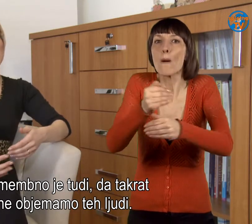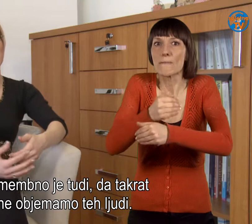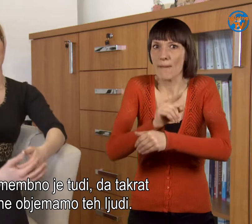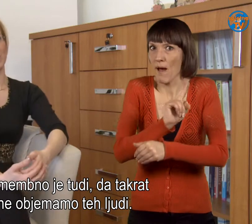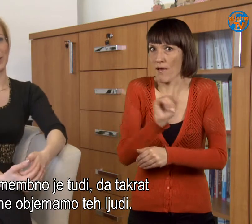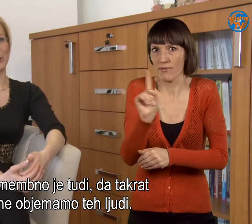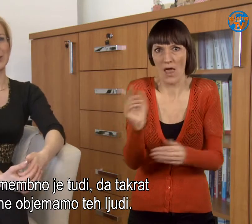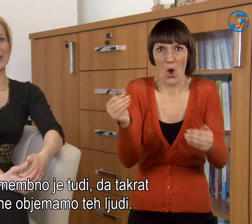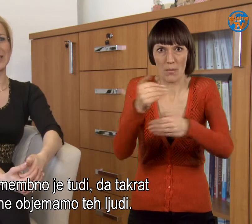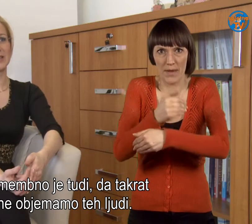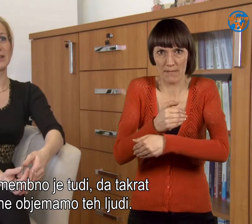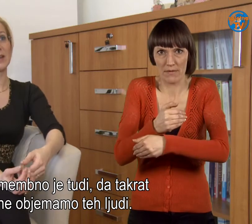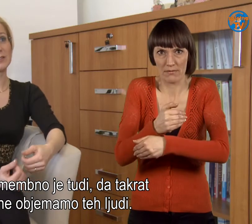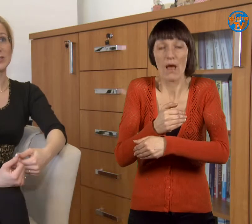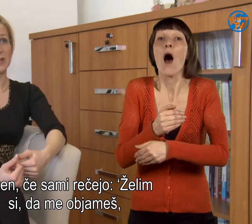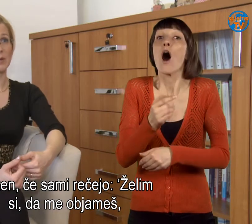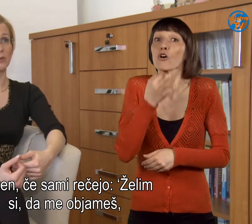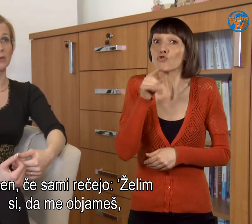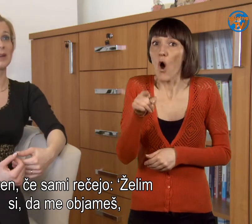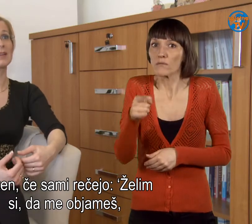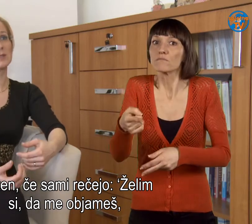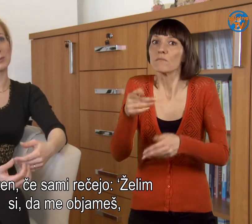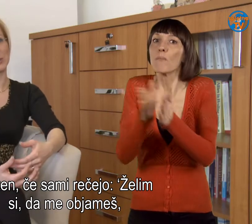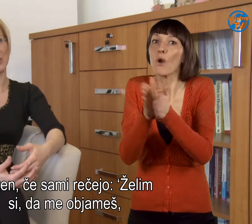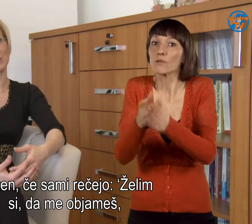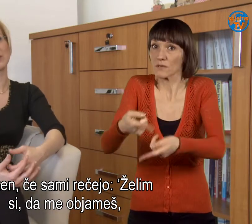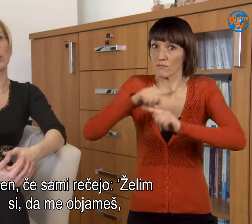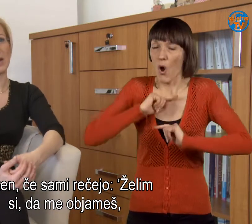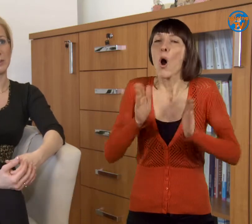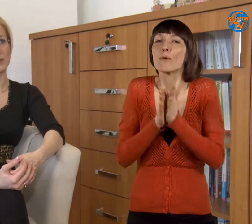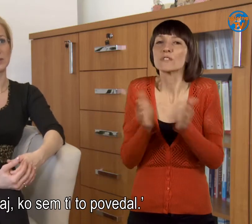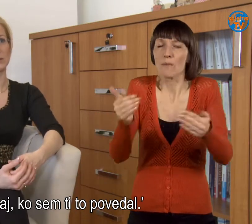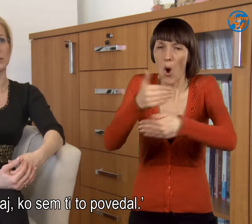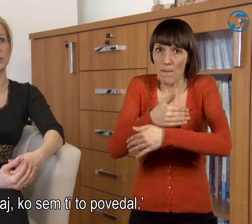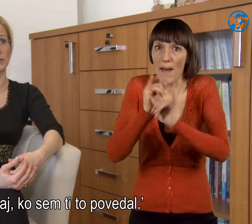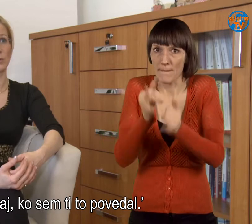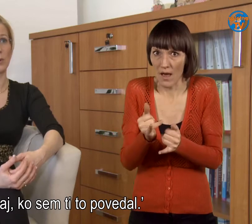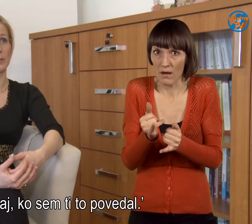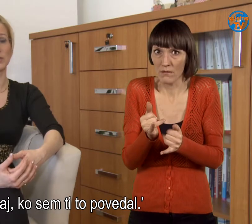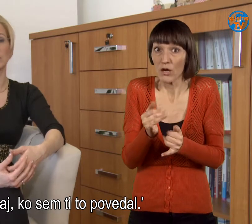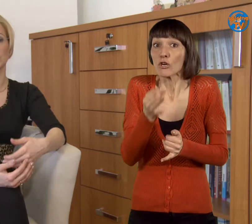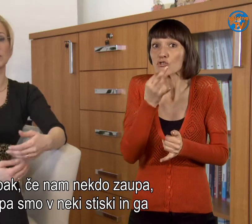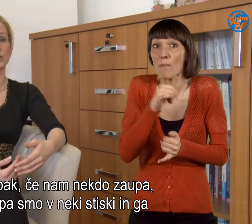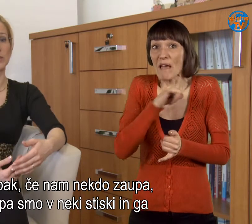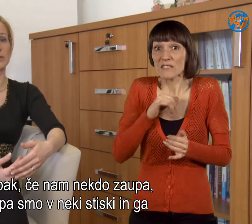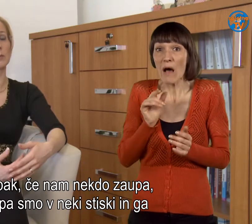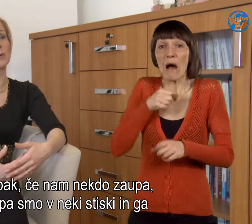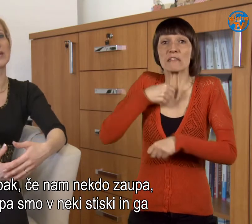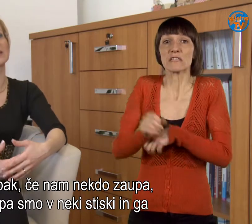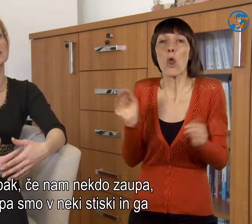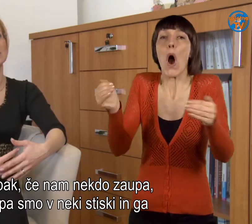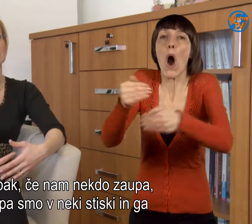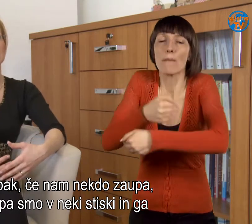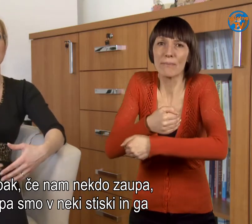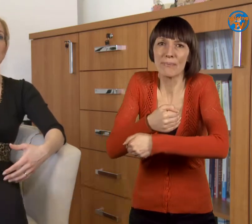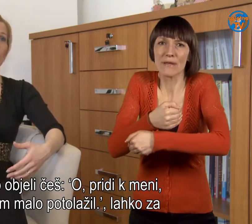ne objemamo teh ljudi takrat, razen če sami rečejo, ja, jaz bi si pa želel, da me zdaj objameš, ker sem ti to zaupal. Ampak če nam nekdo zaupa, mi smo pa v